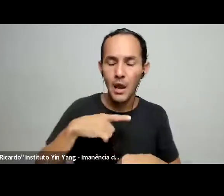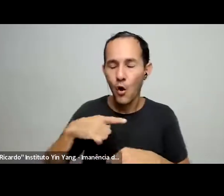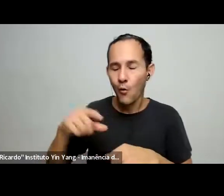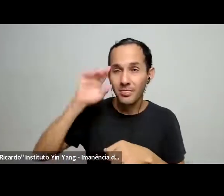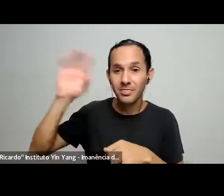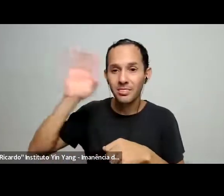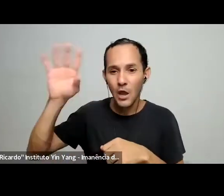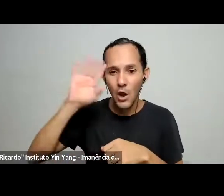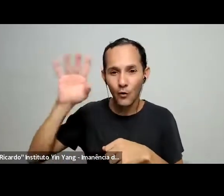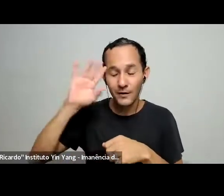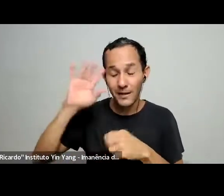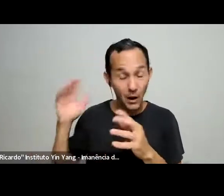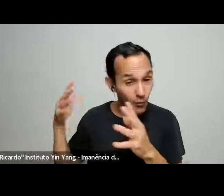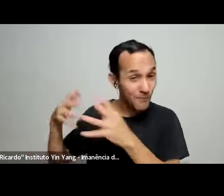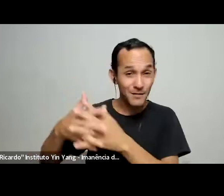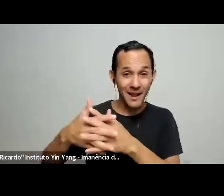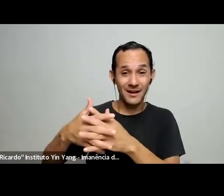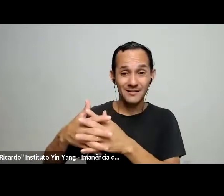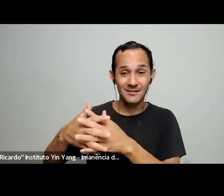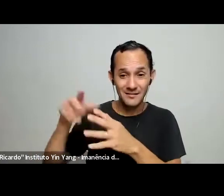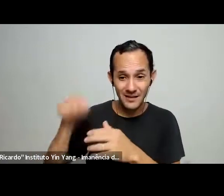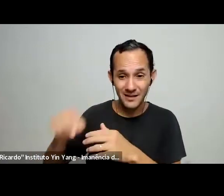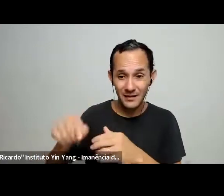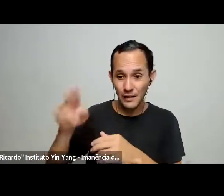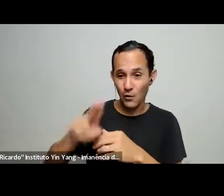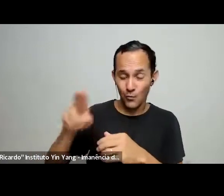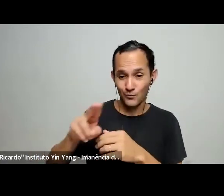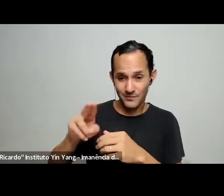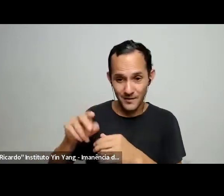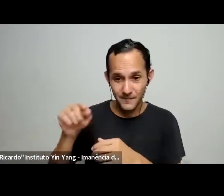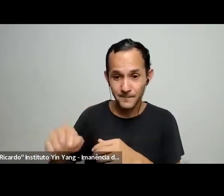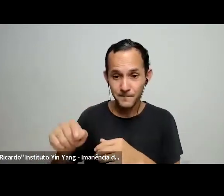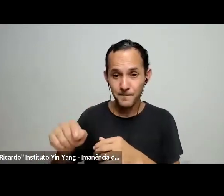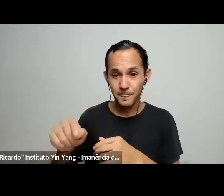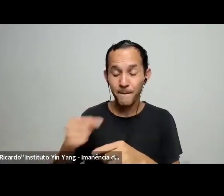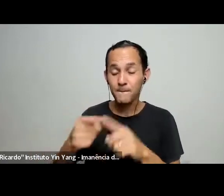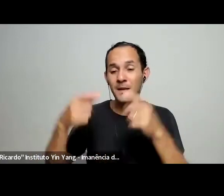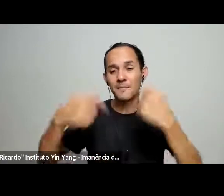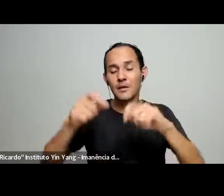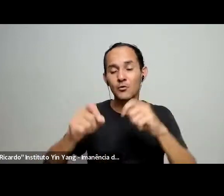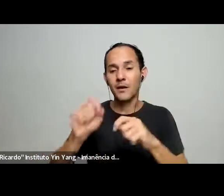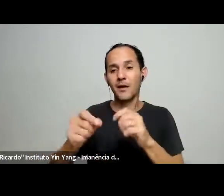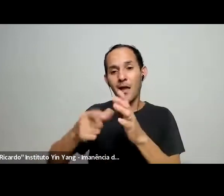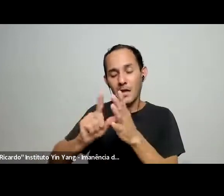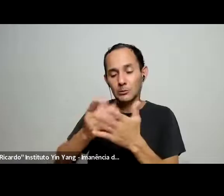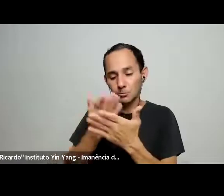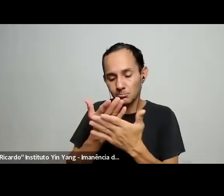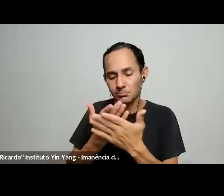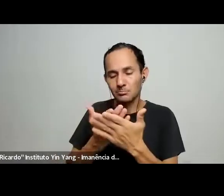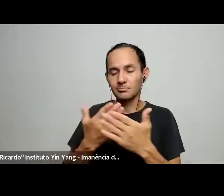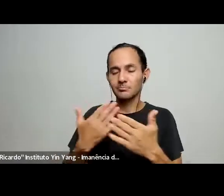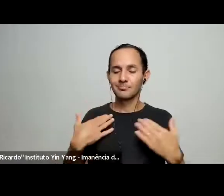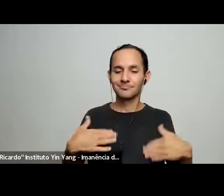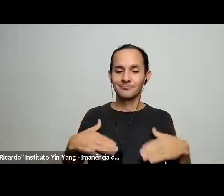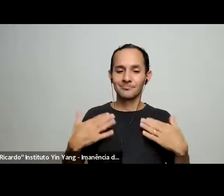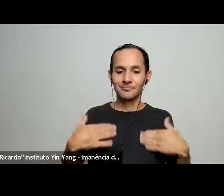trás muito complexo, ela tem muitas coisas para serem avaliadas, né? Elas precisam ser estudadas com calma, etapa